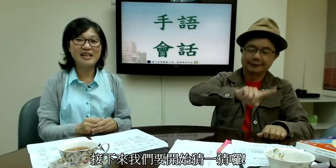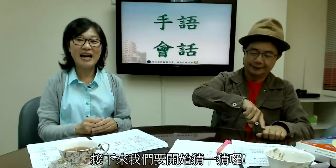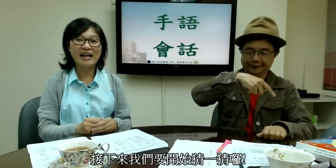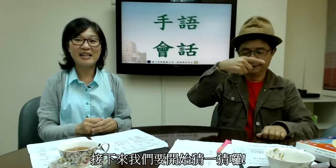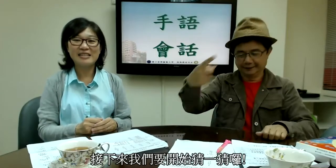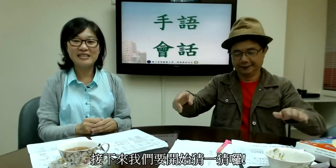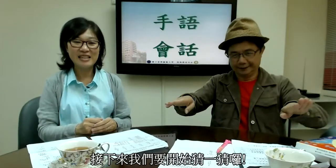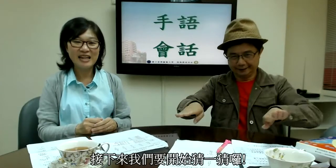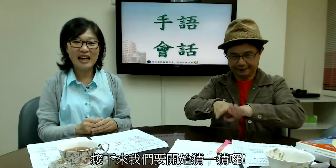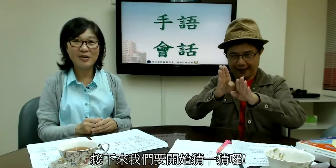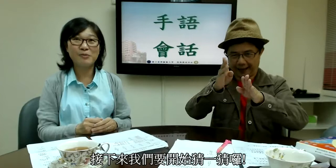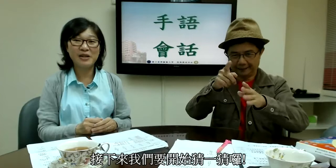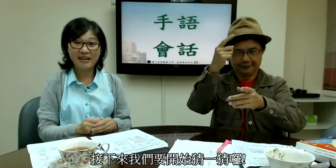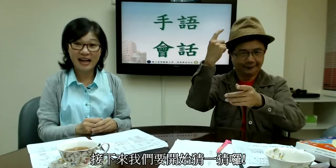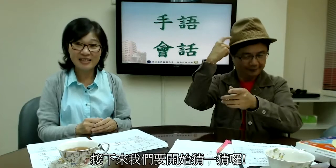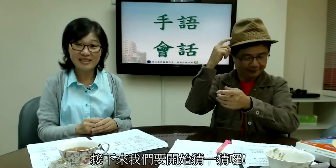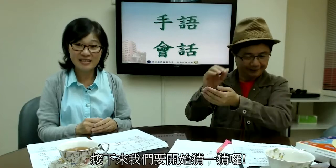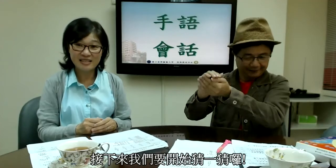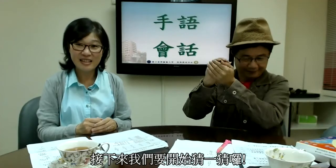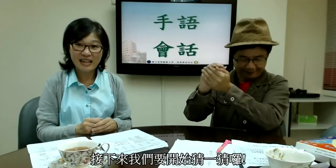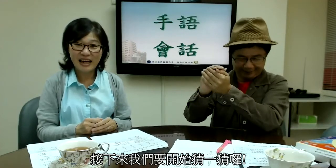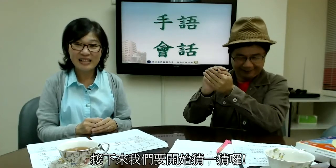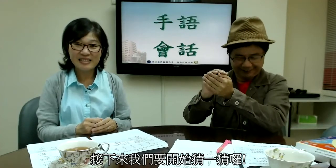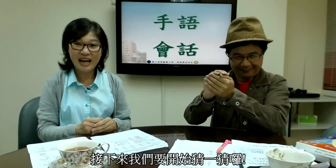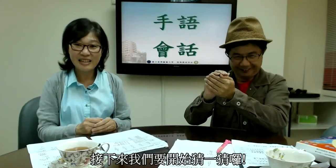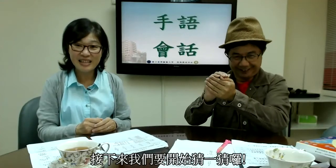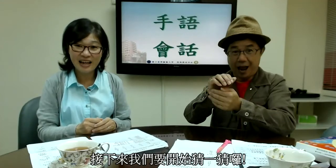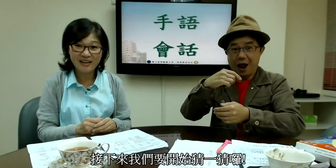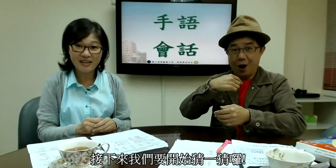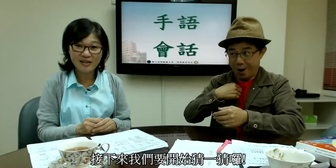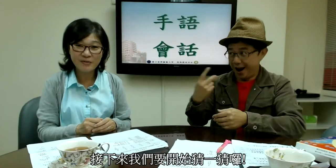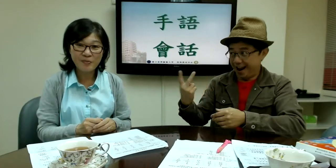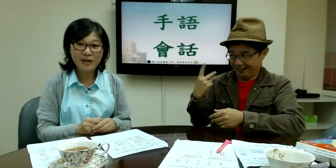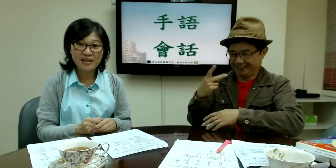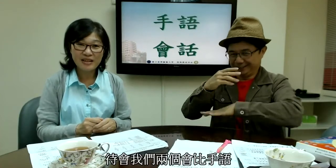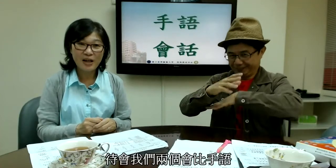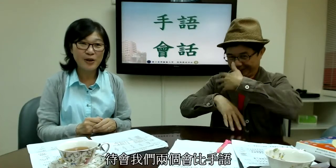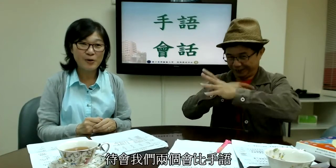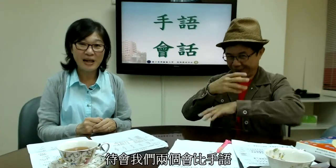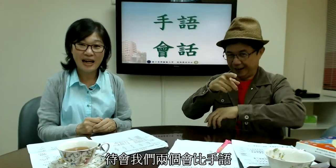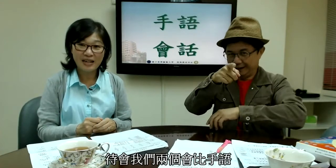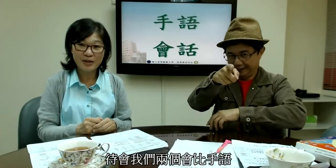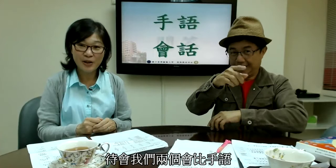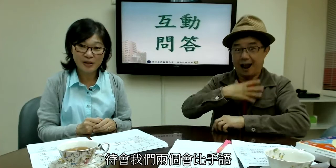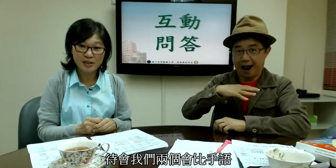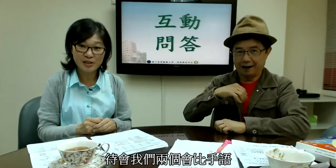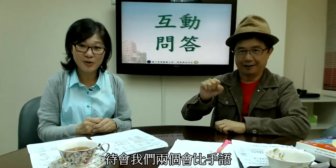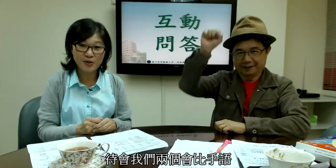在接下来我们要开始来猜一猜咯。待会我们两个会比手语，